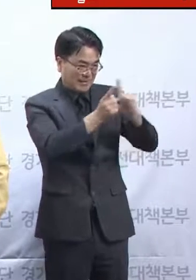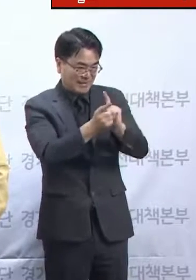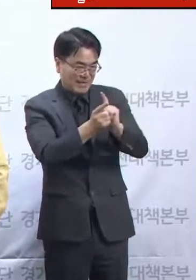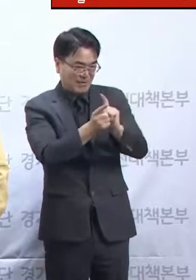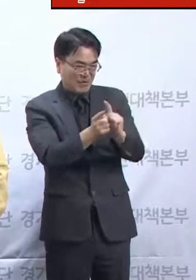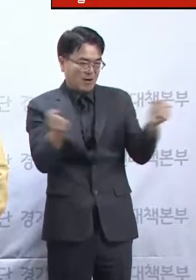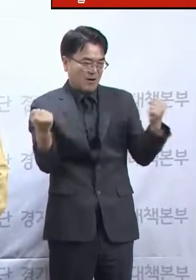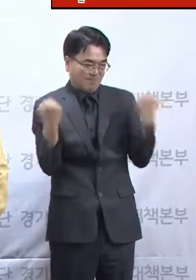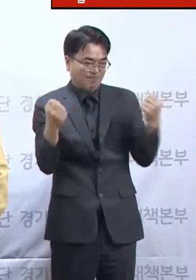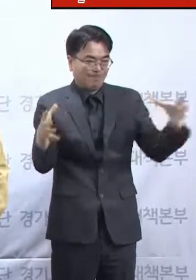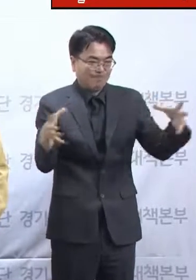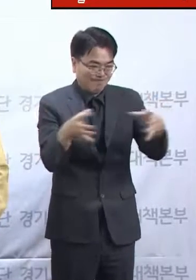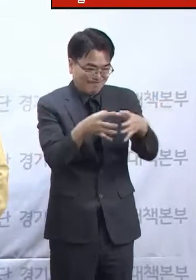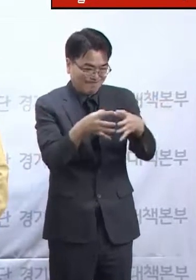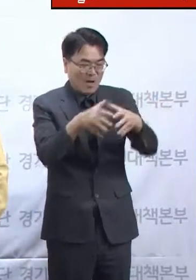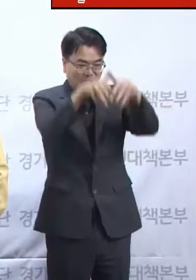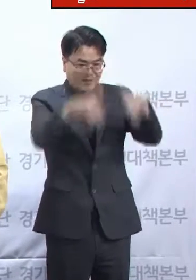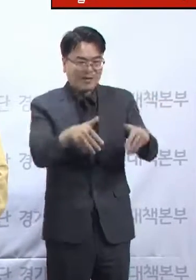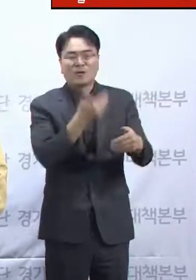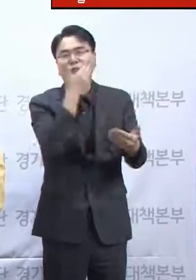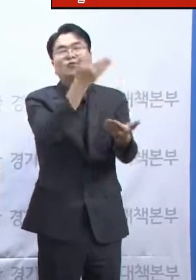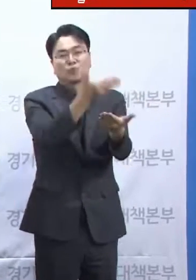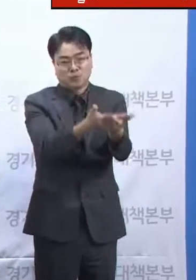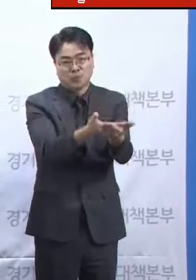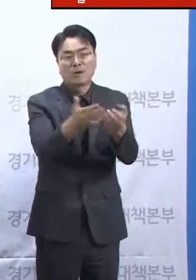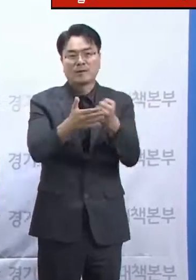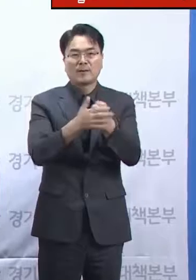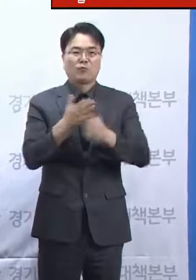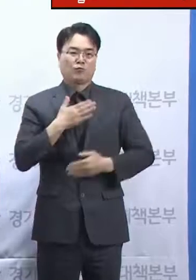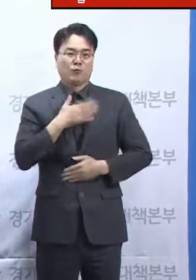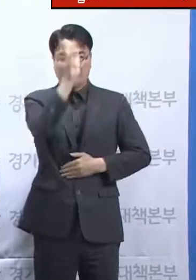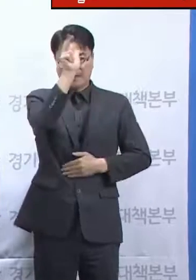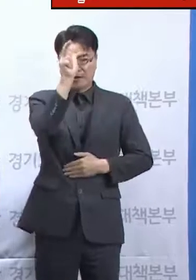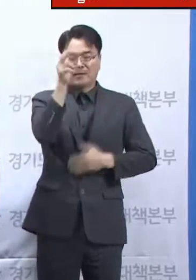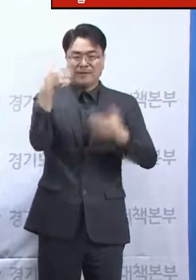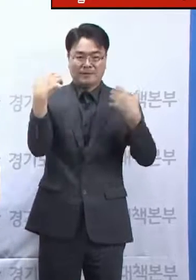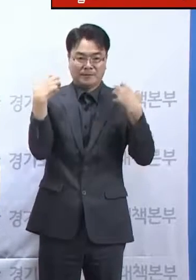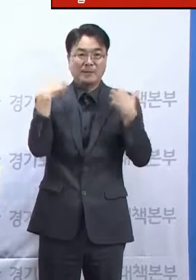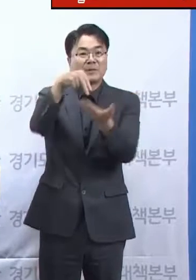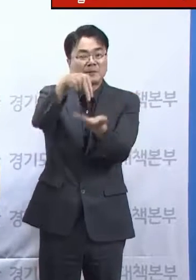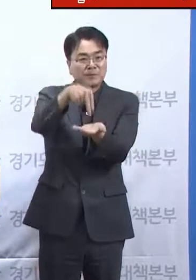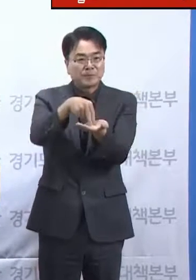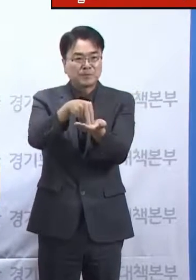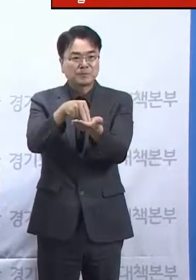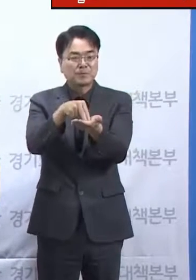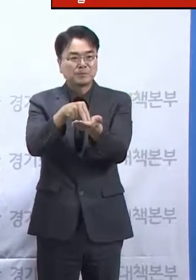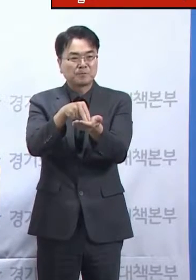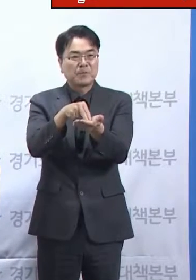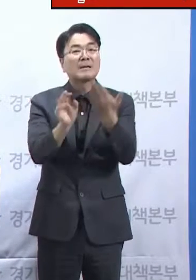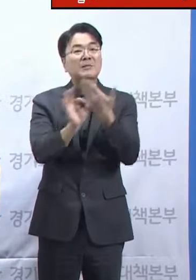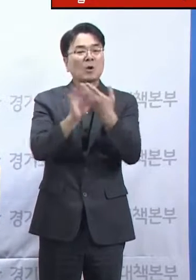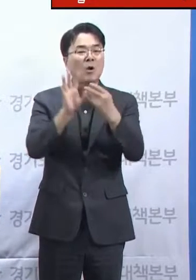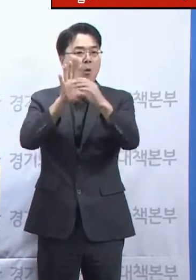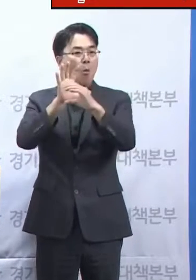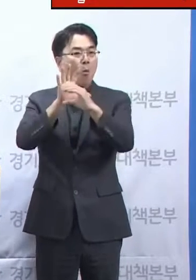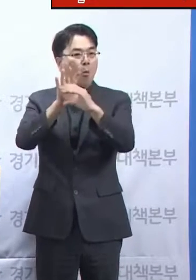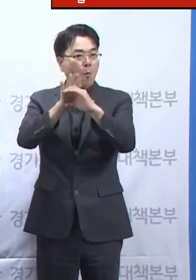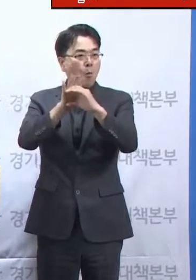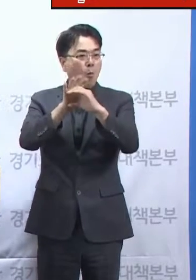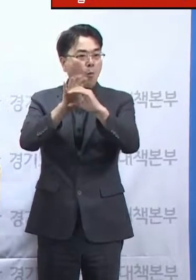중요하다고 할 수 있습니다. 그래서 저희 경찰도 당분간은 코로나에 대한 사태가 어느